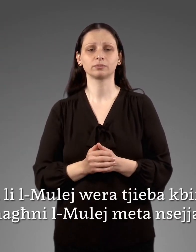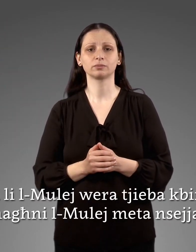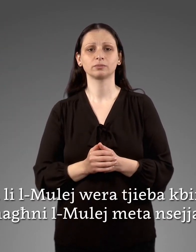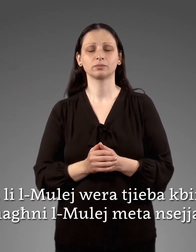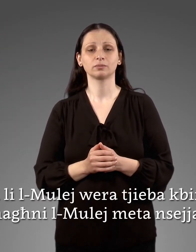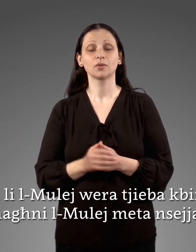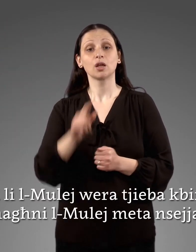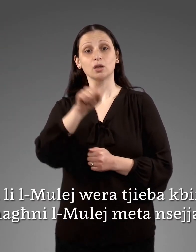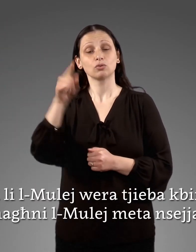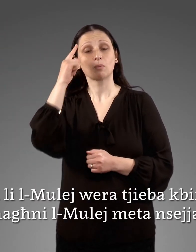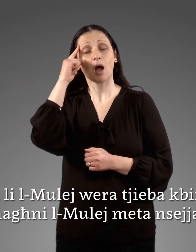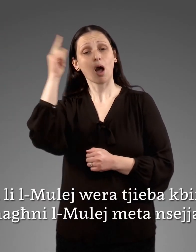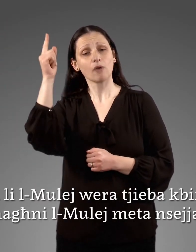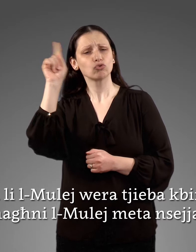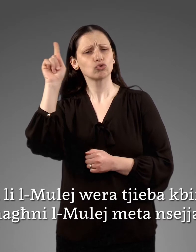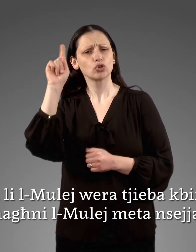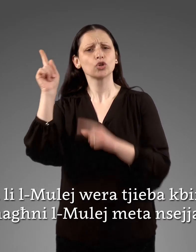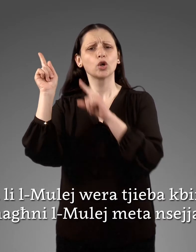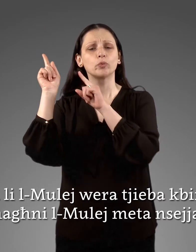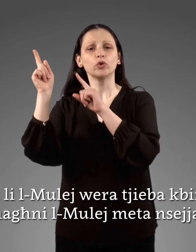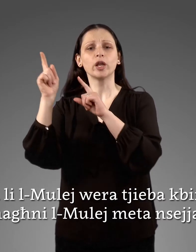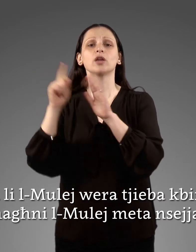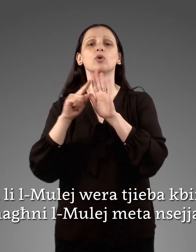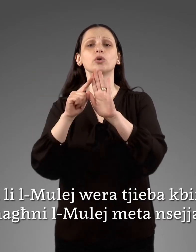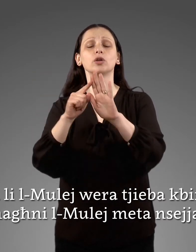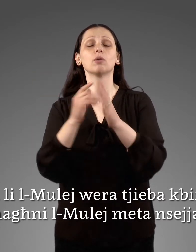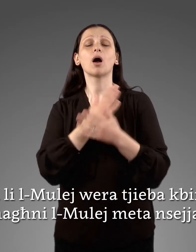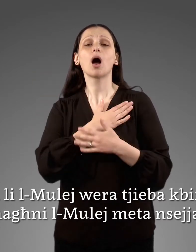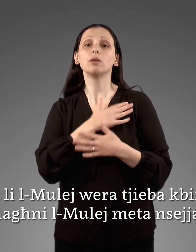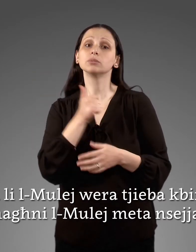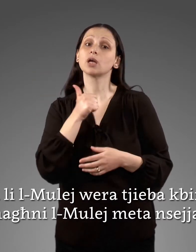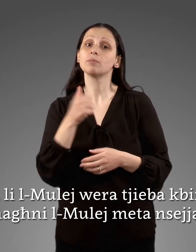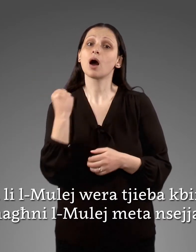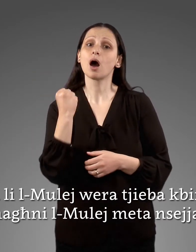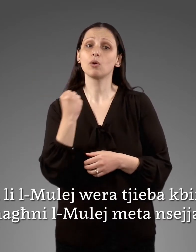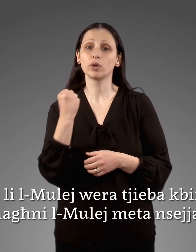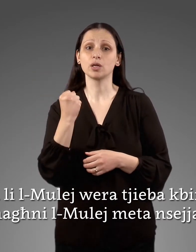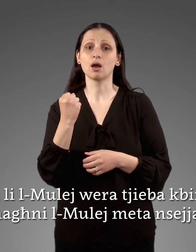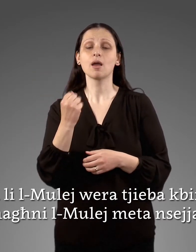Kun wafu li l-mulej wera t-tieba kbira miegħi. Jismani l-mulej meta nsejjaħlu.